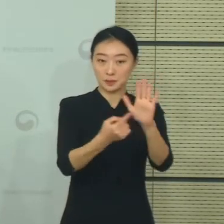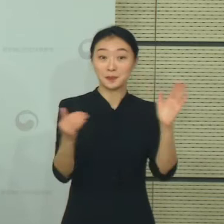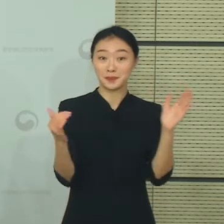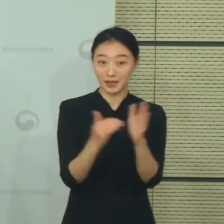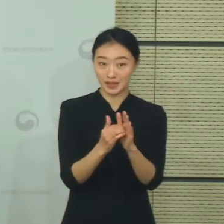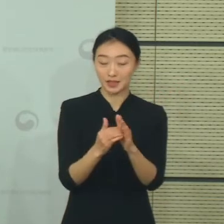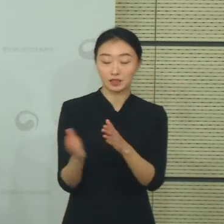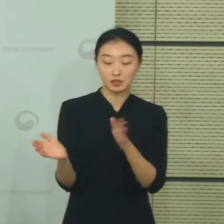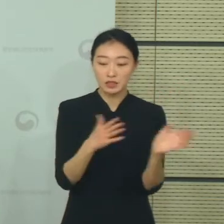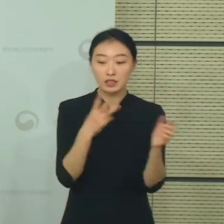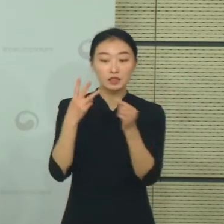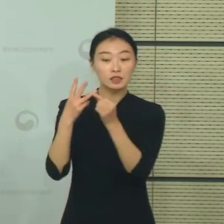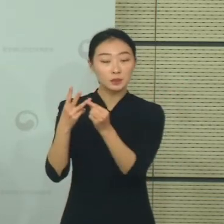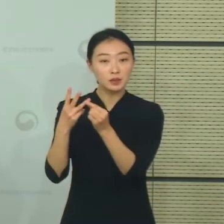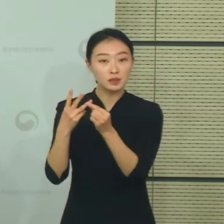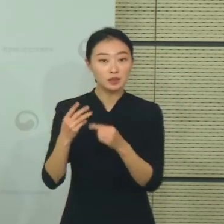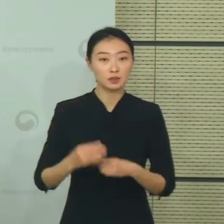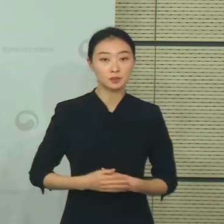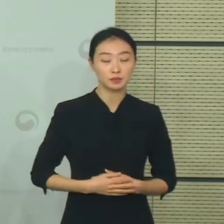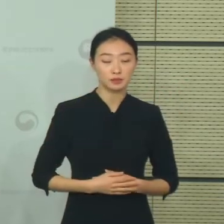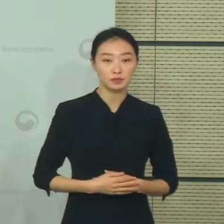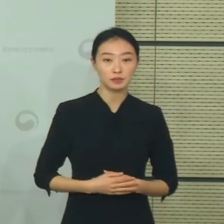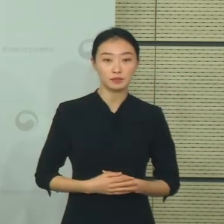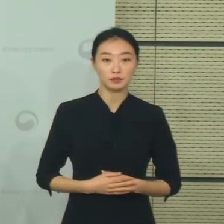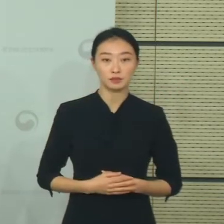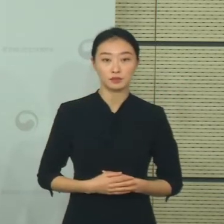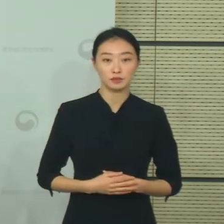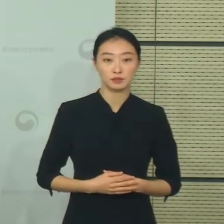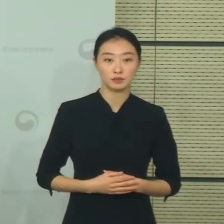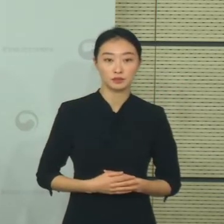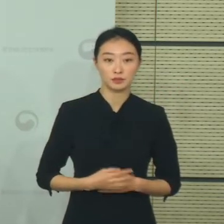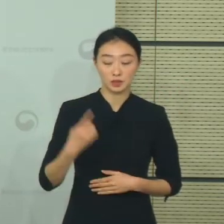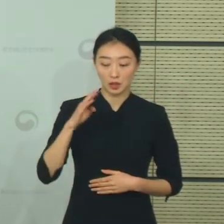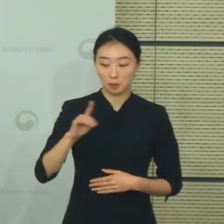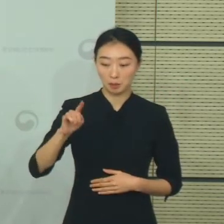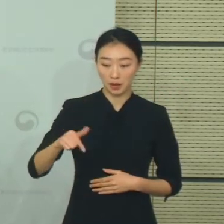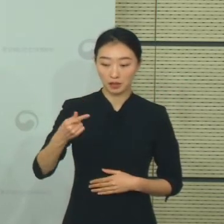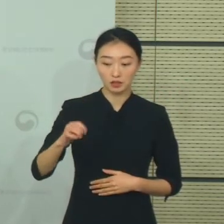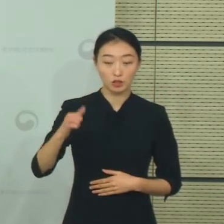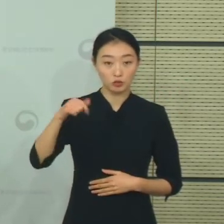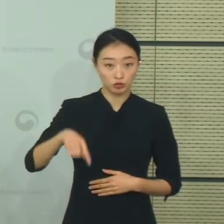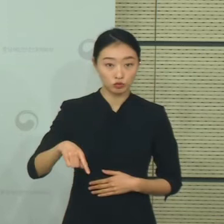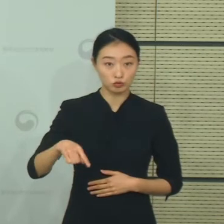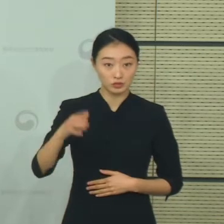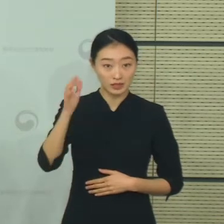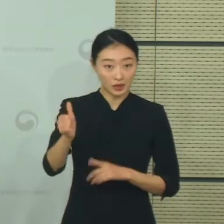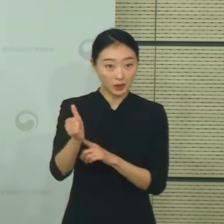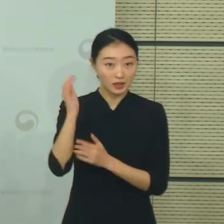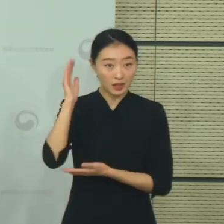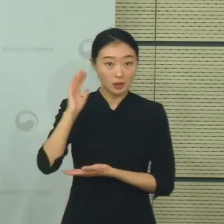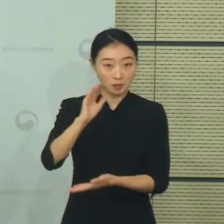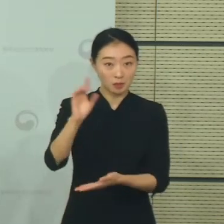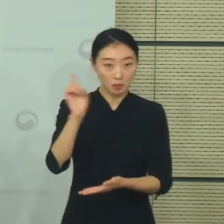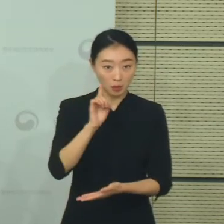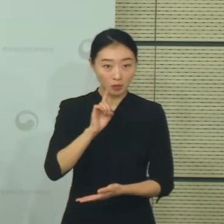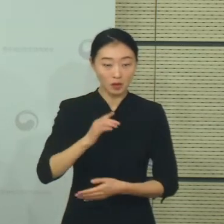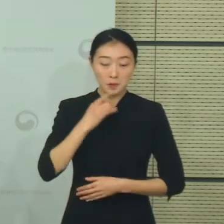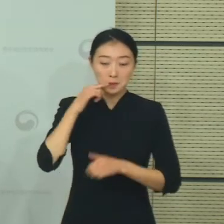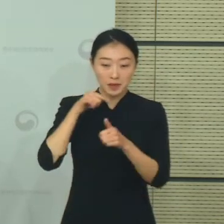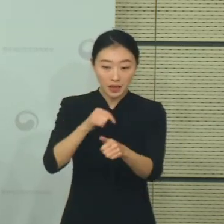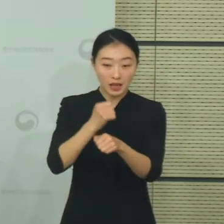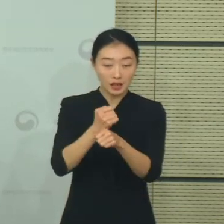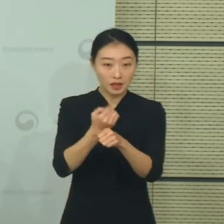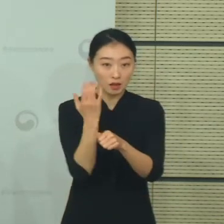네, 네, 세 번째 질문 드리도록 하겠습니다. 어제 박능호 장관이 오늘 집계된다는 정부 조치를 어겨 행정명령